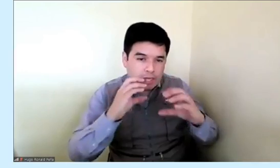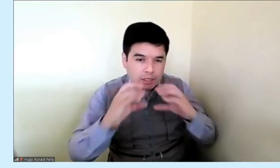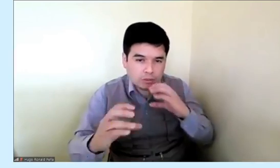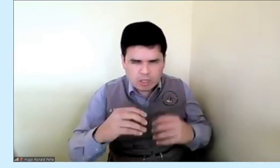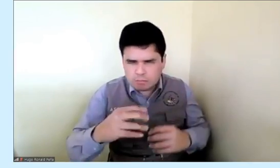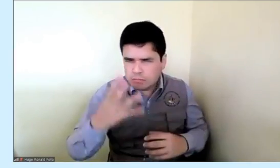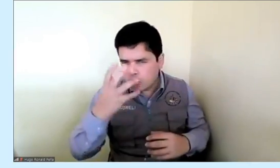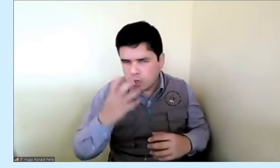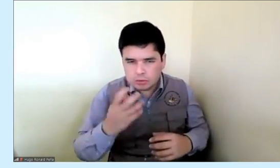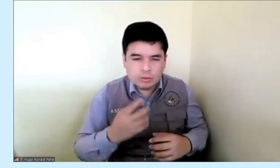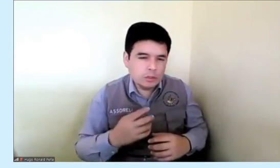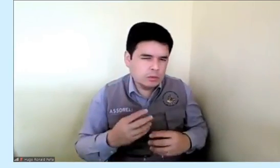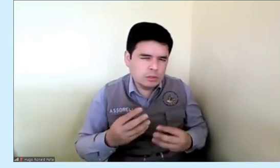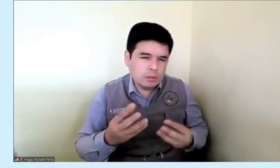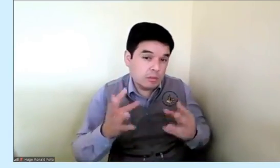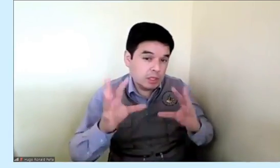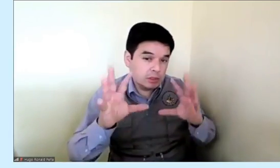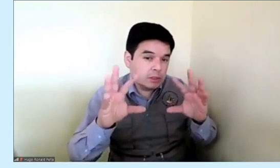depende de la conversación,